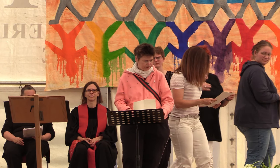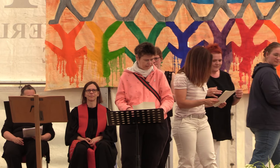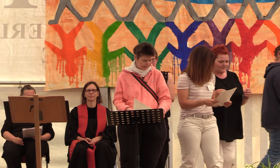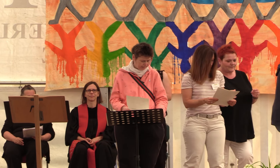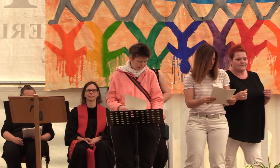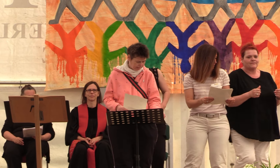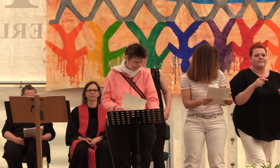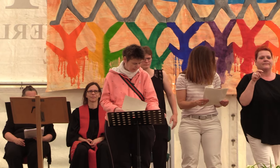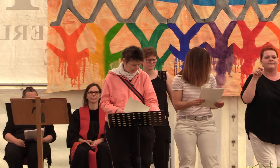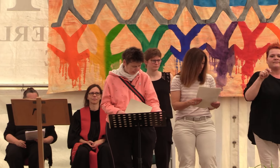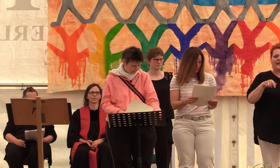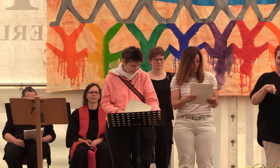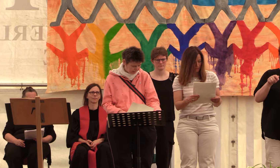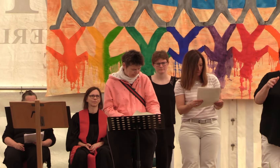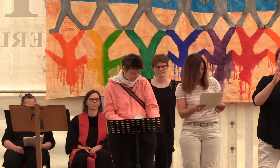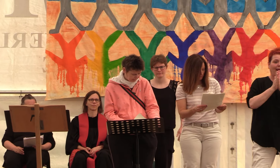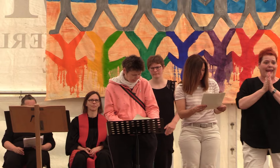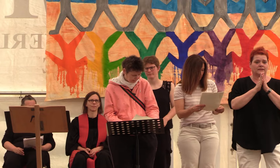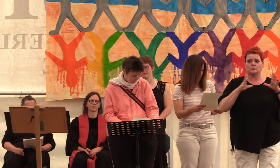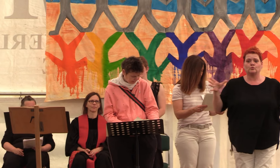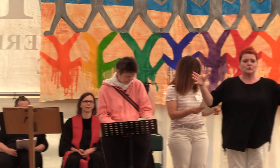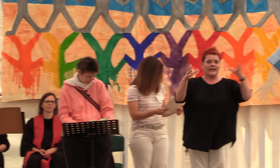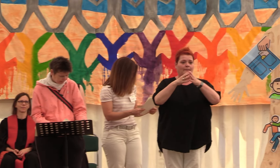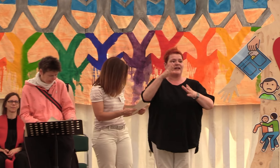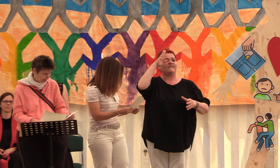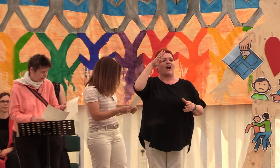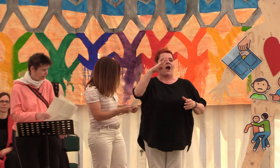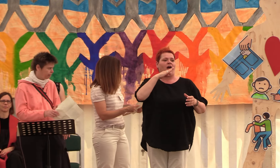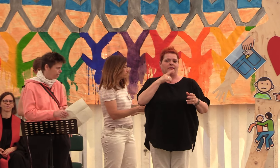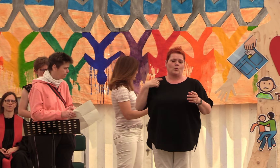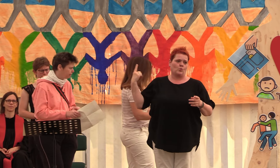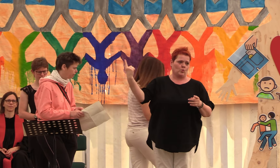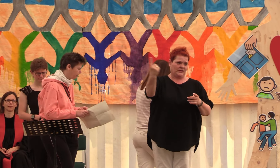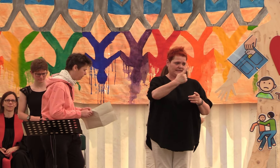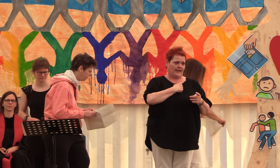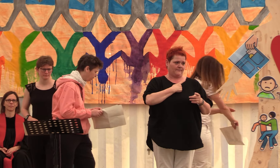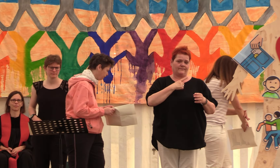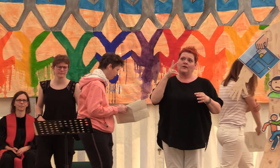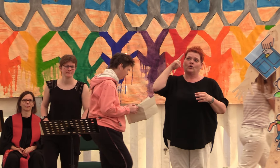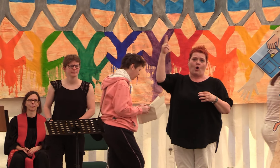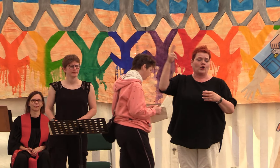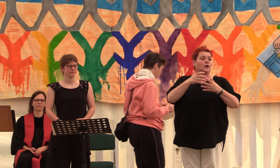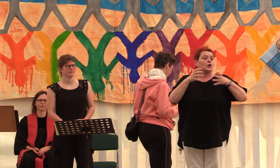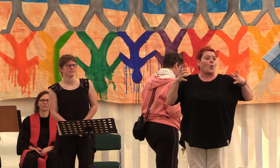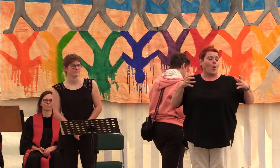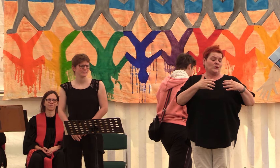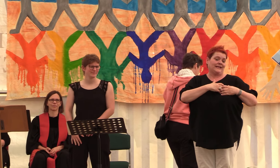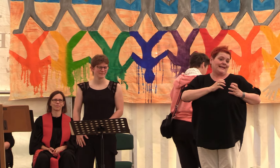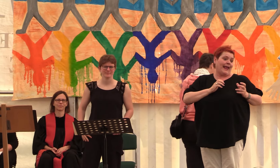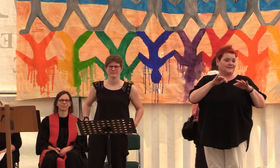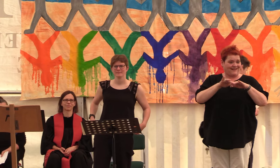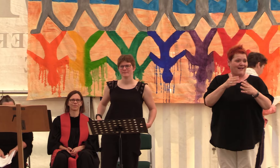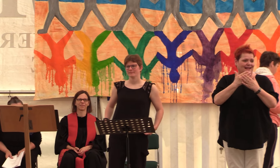Wir beten jetzt das Vaterunser, denn Gott hat ein großes Herz. Wir dürfen zu ihm Vater